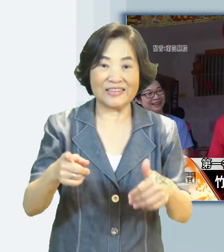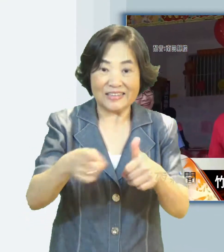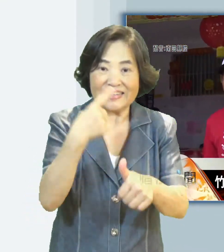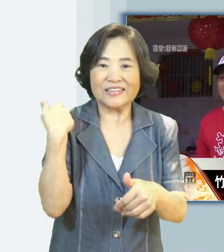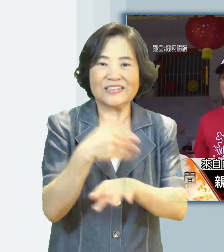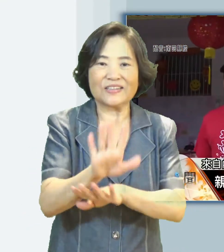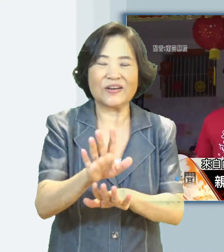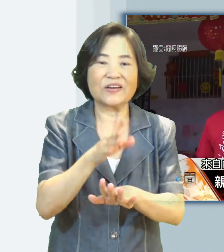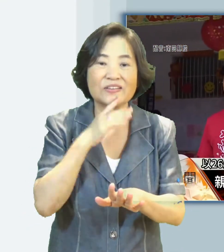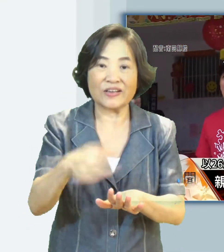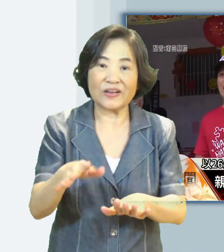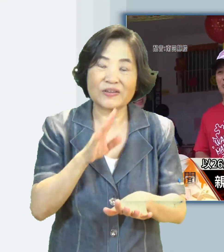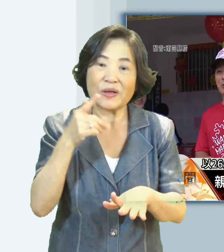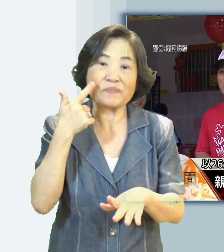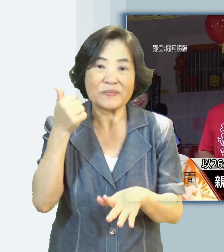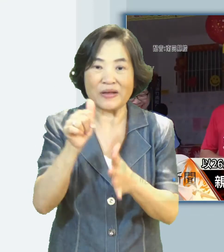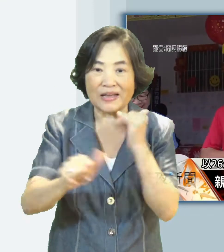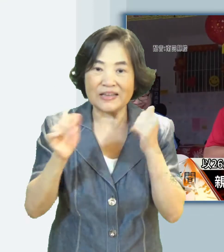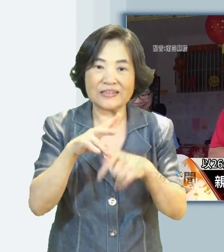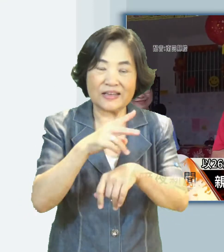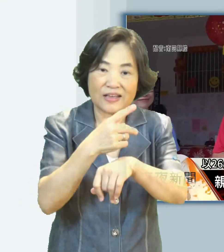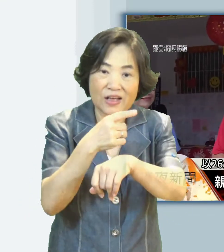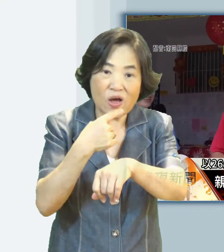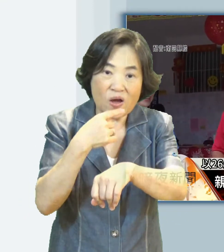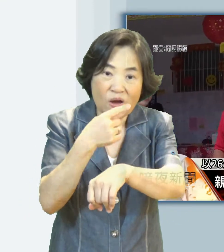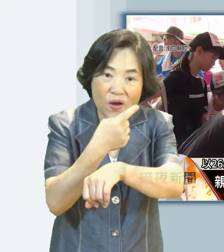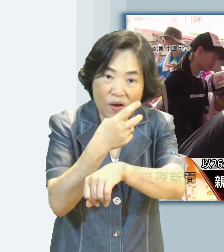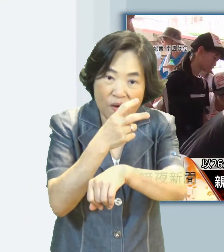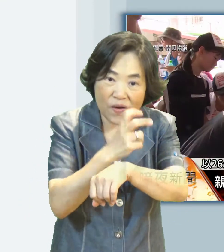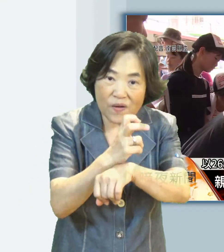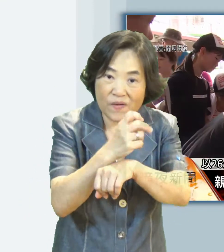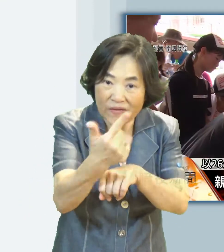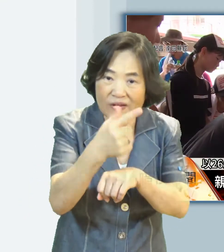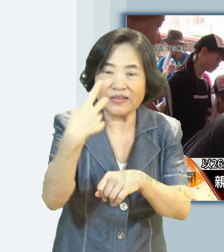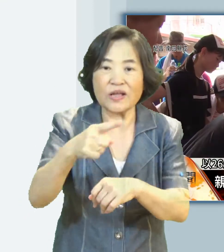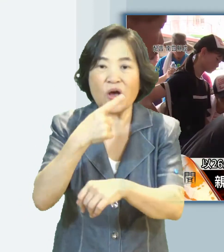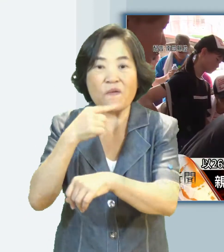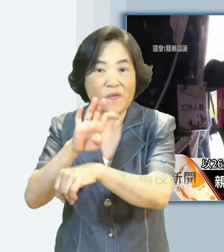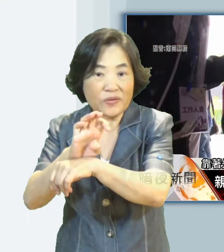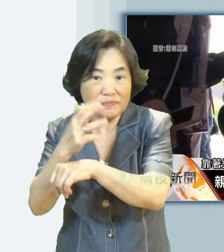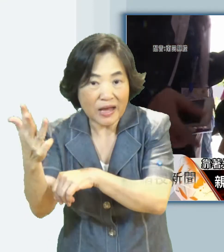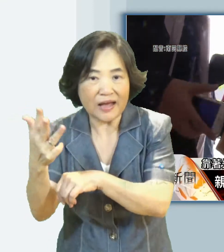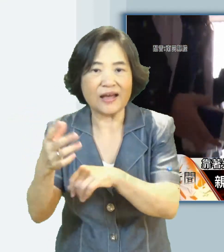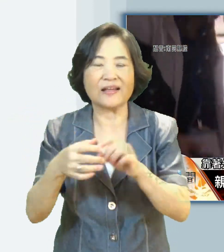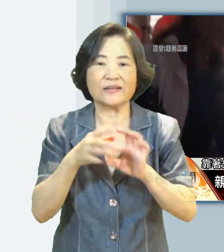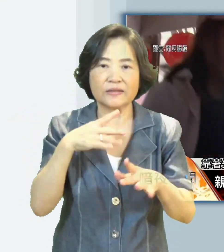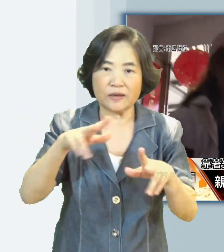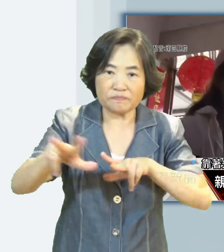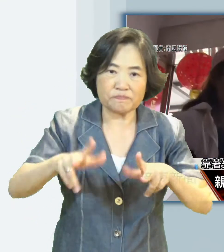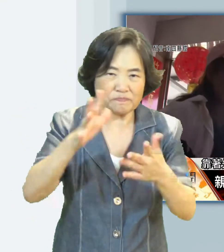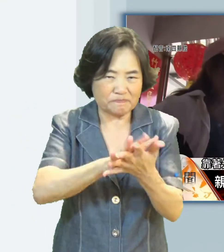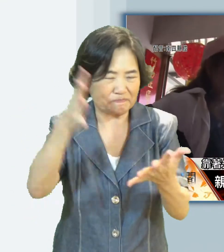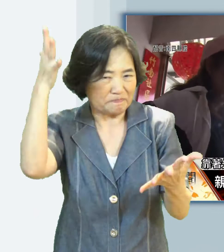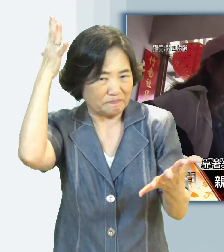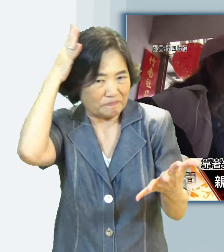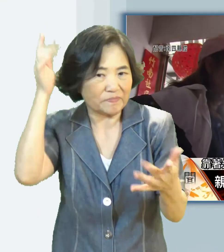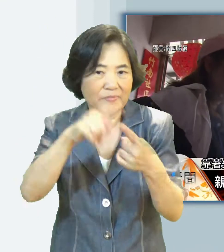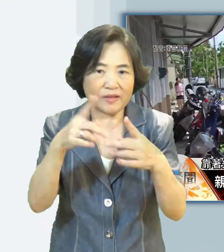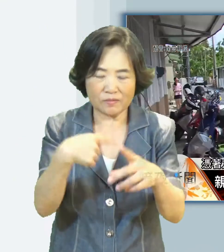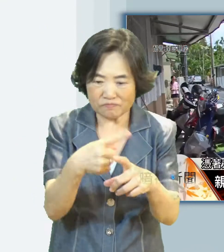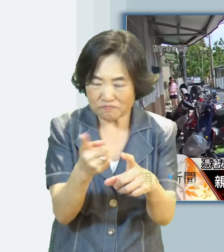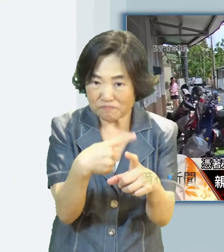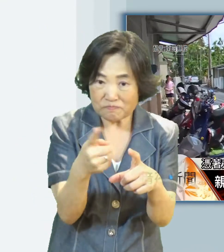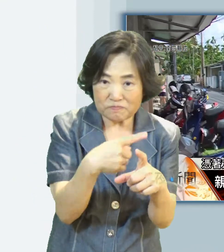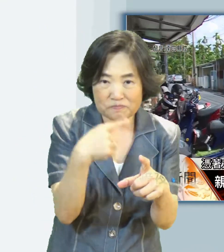对你浦乡东南村来的梁子雅，以26分48秒打头灯。今天先从地图拍下来，再